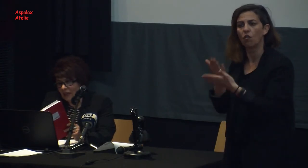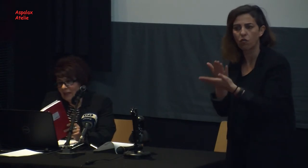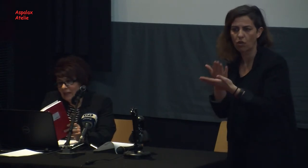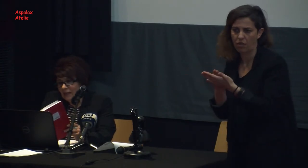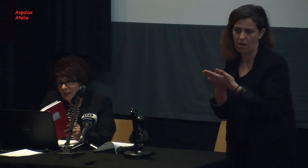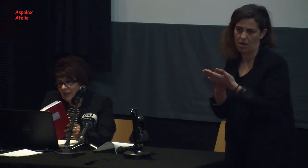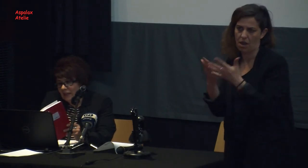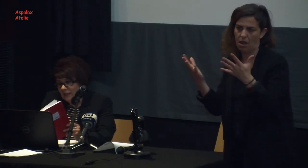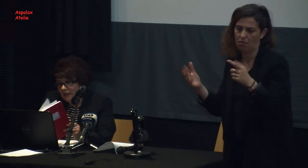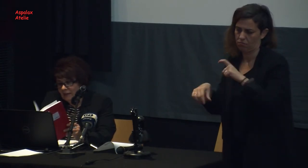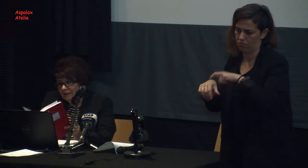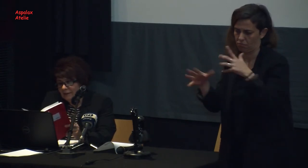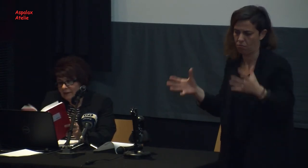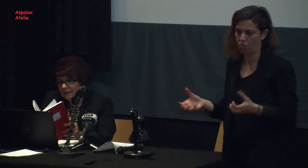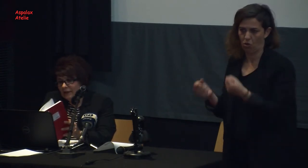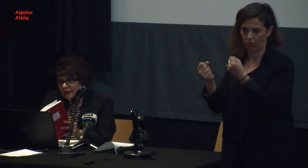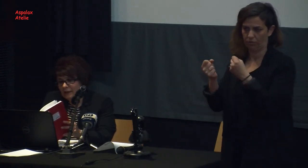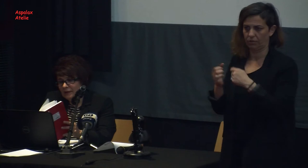προληπτικά.